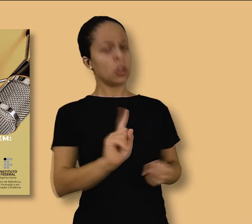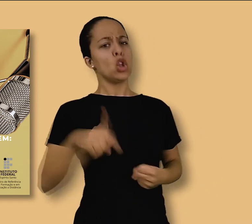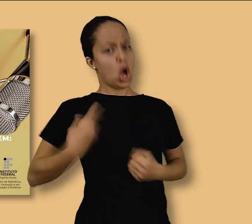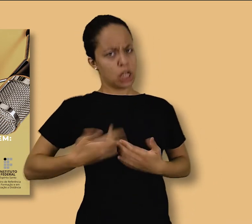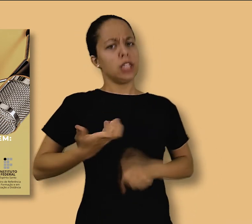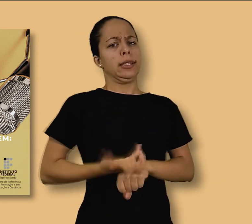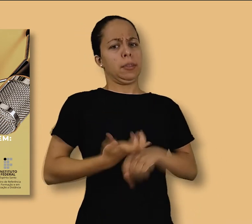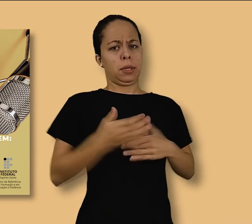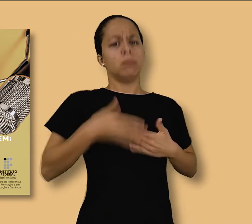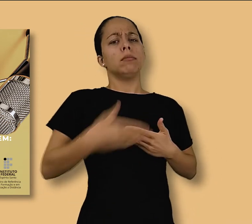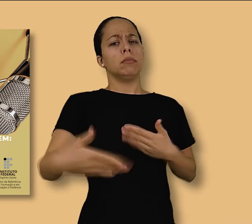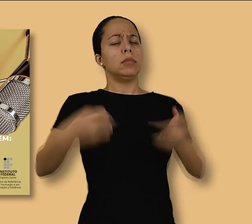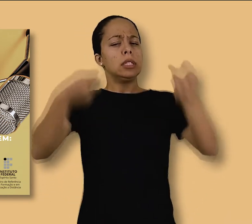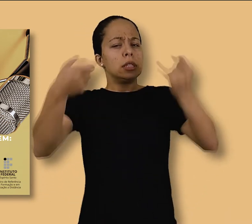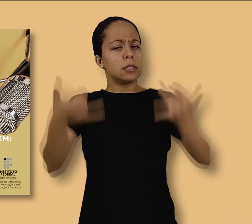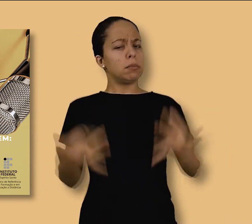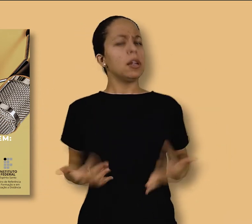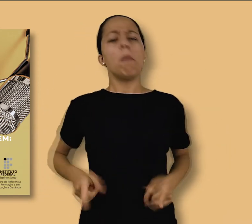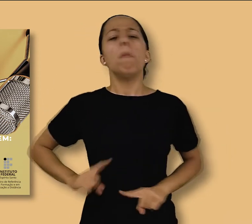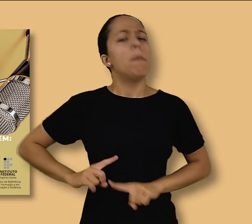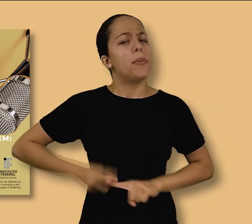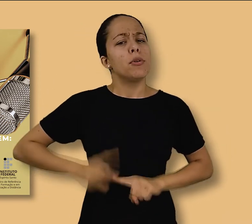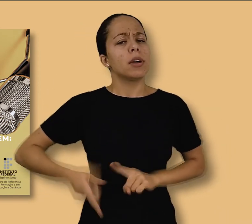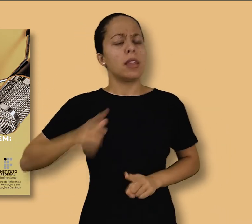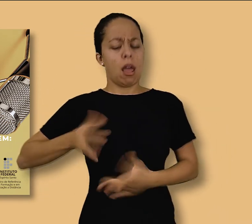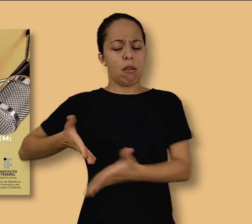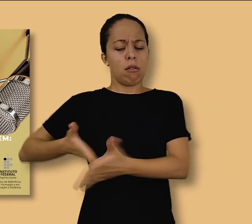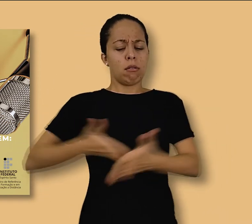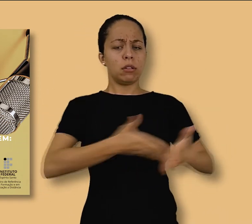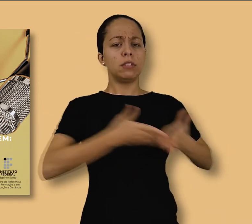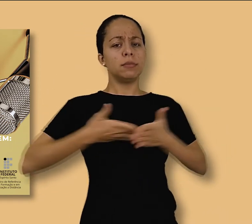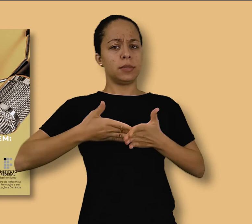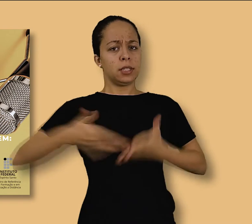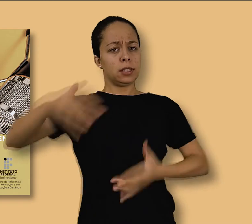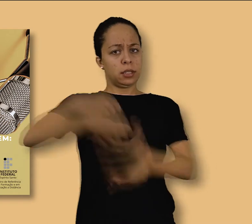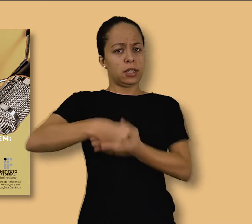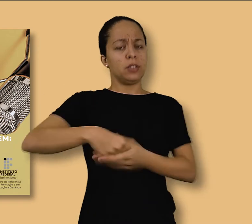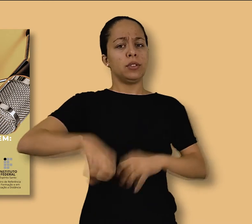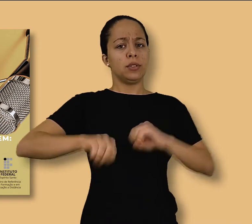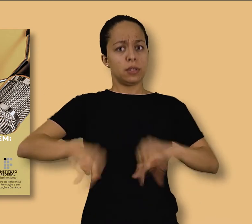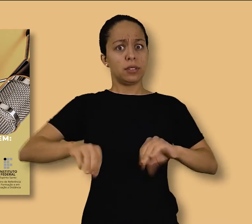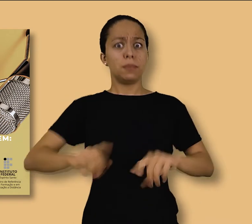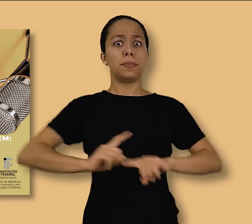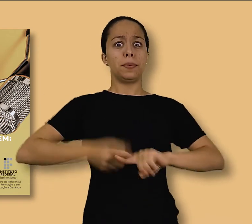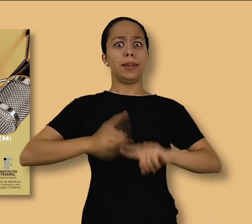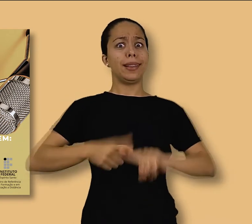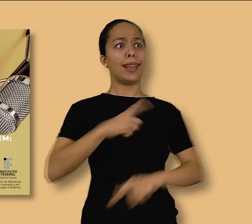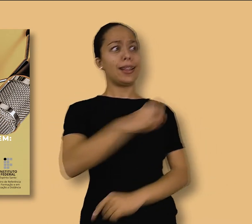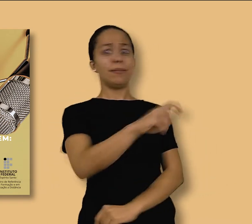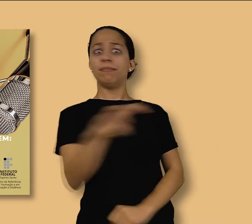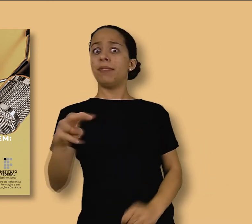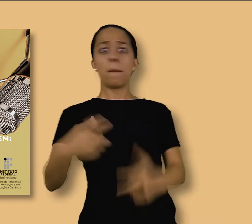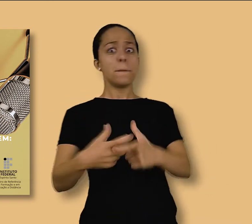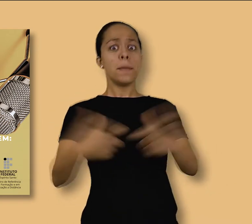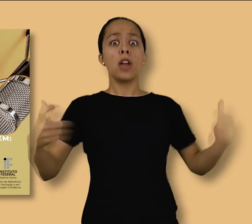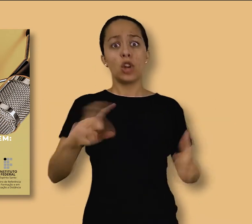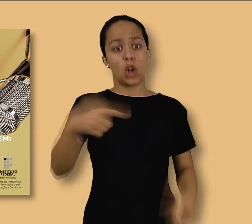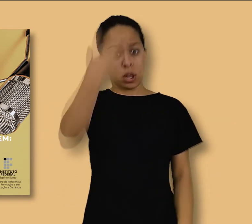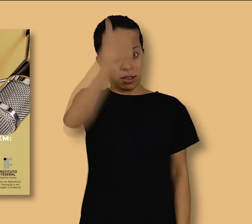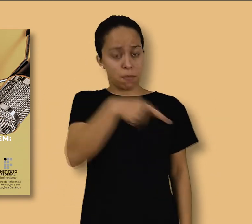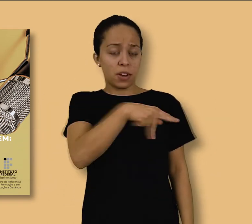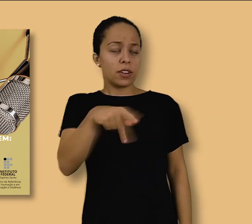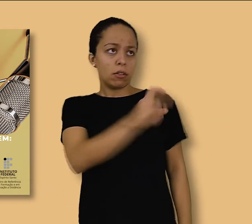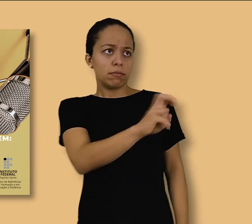né discutir cada uma dessas cada um desses dessas falas desses discursos que irrompe o cotidiano nosso cotidiano